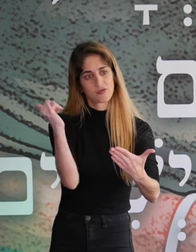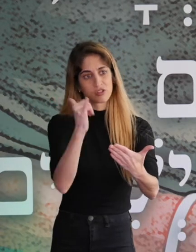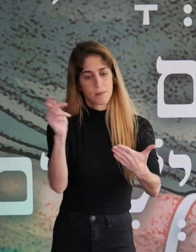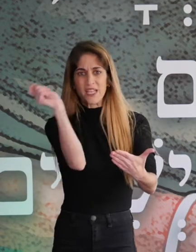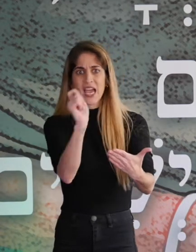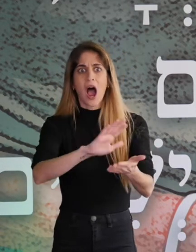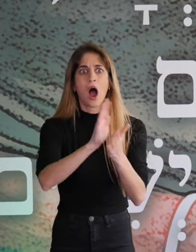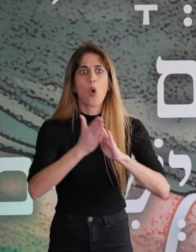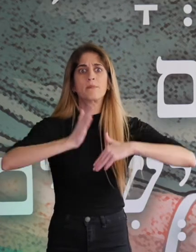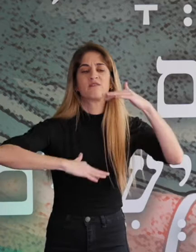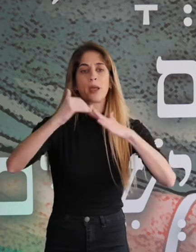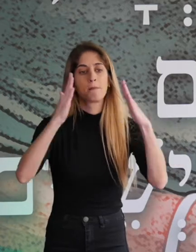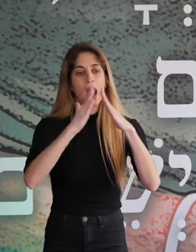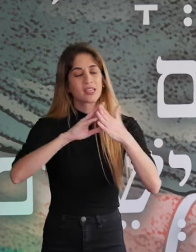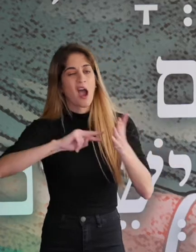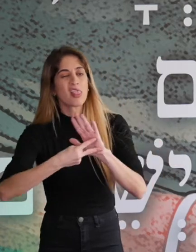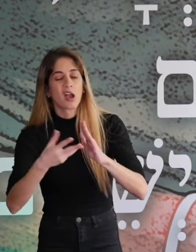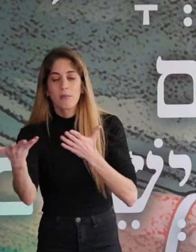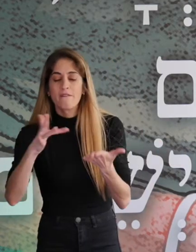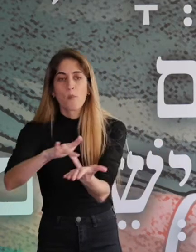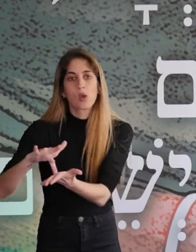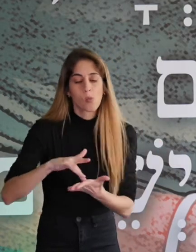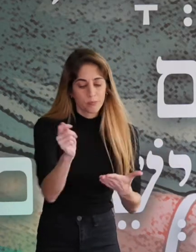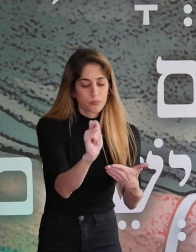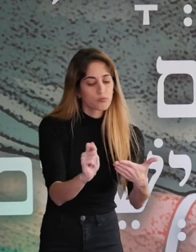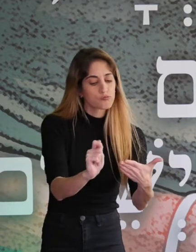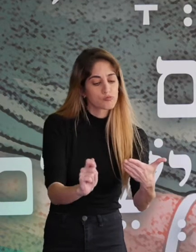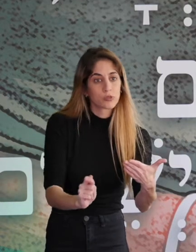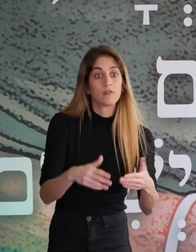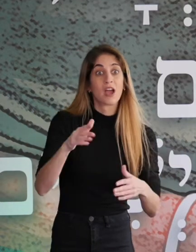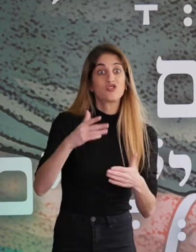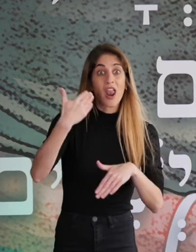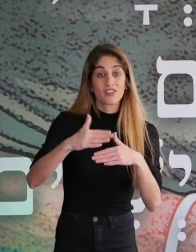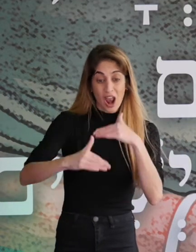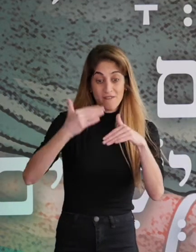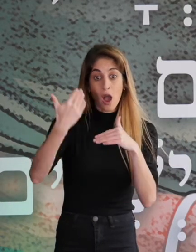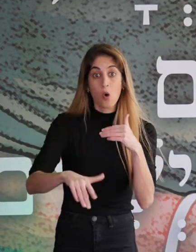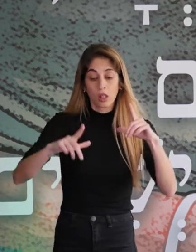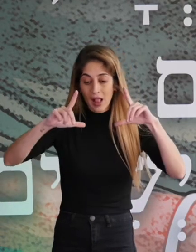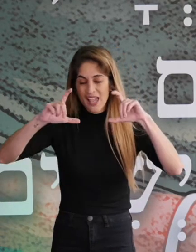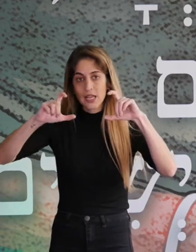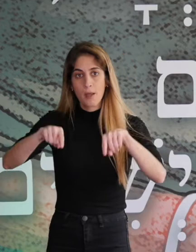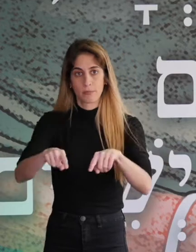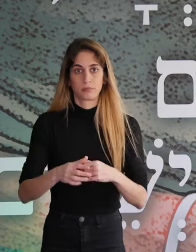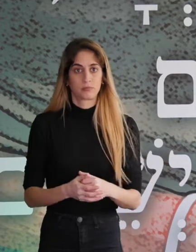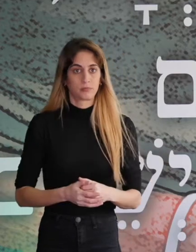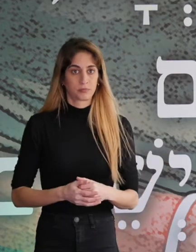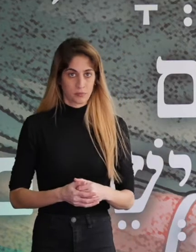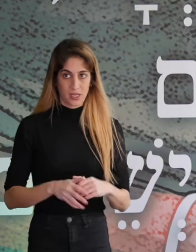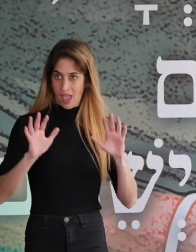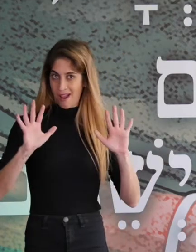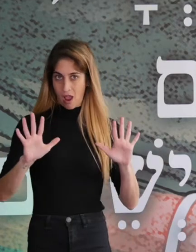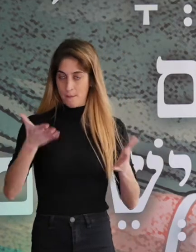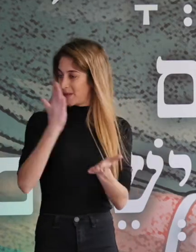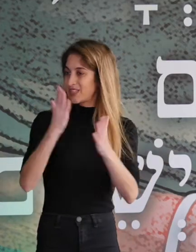איפה החדרים, מי גר איפה, והשלב האחרון היה לצלם אותם. הם היו עומדים ככה, באמצע